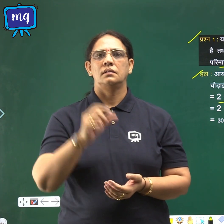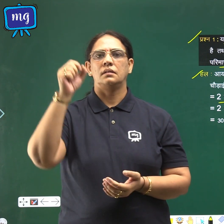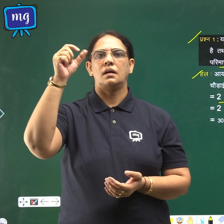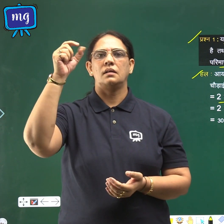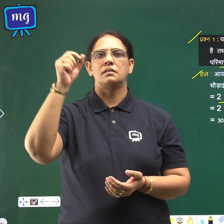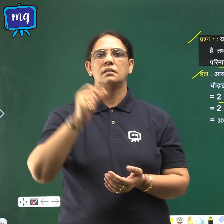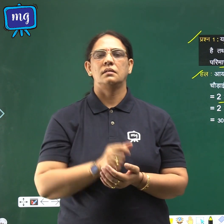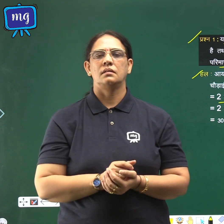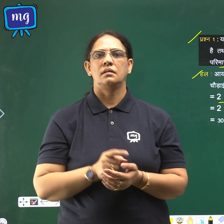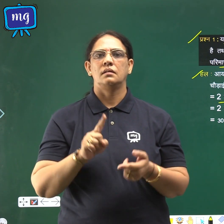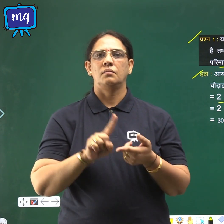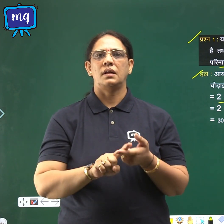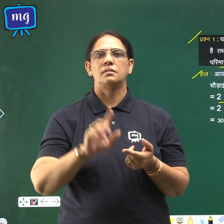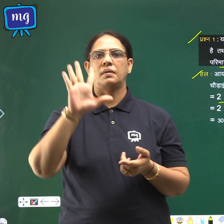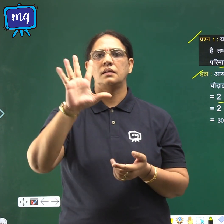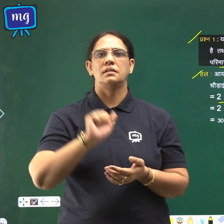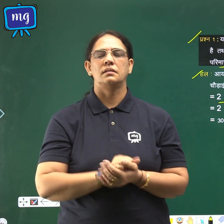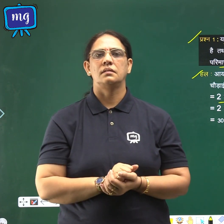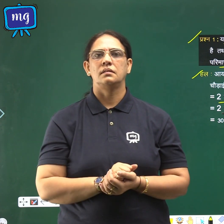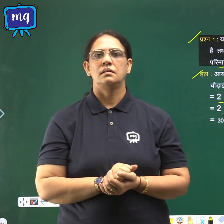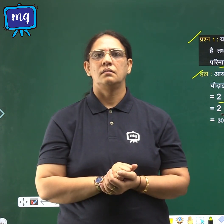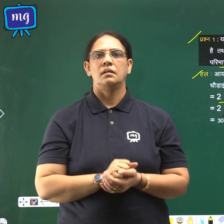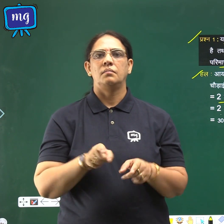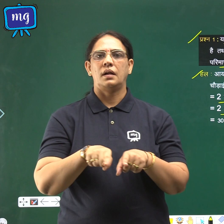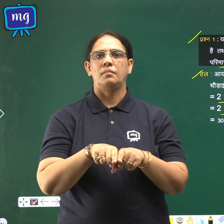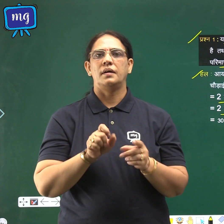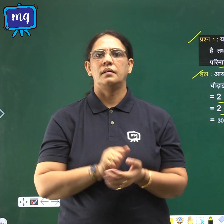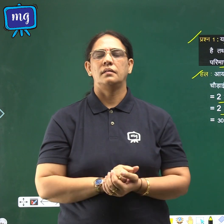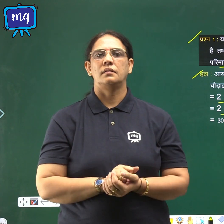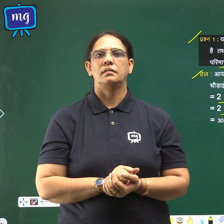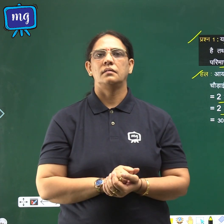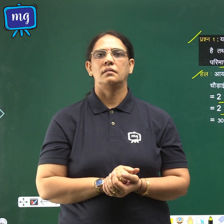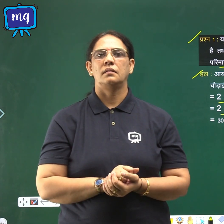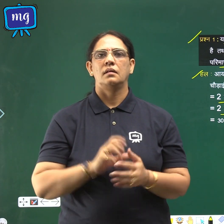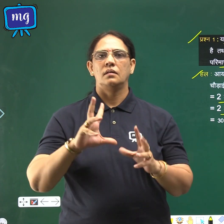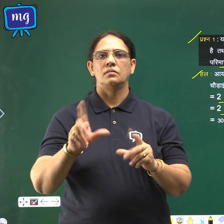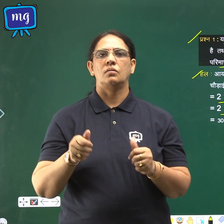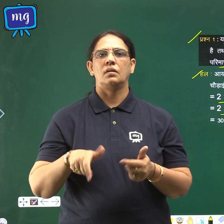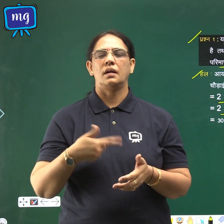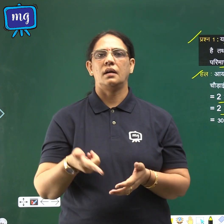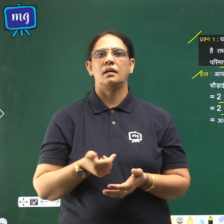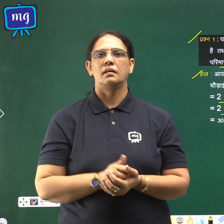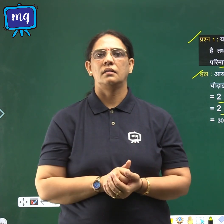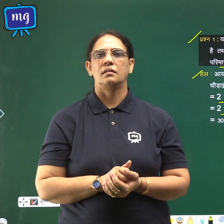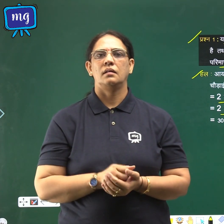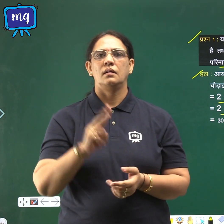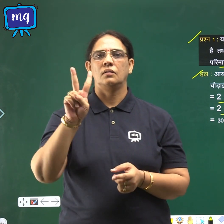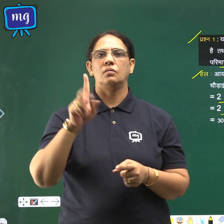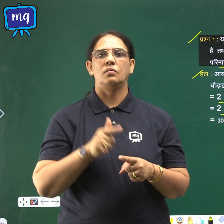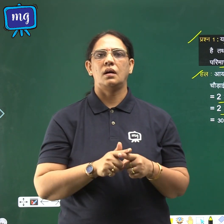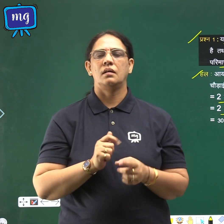10 प्लस 5 बराबर, सॉल्व करेंगे 2